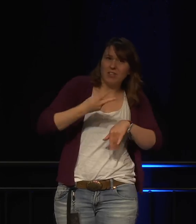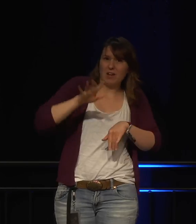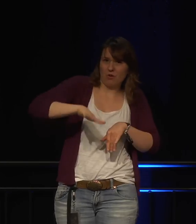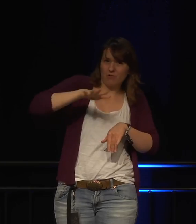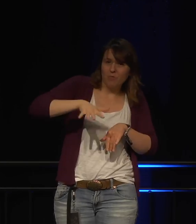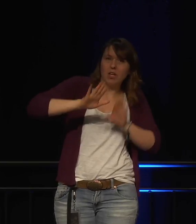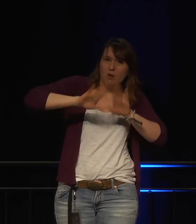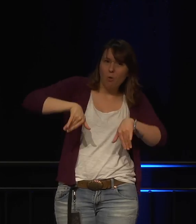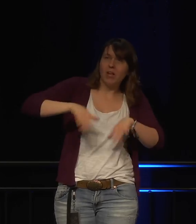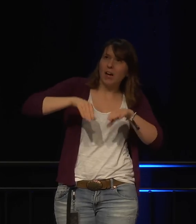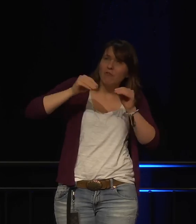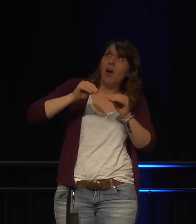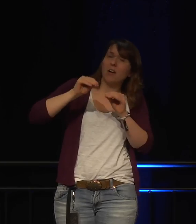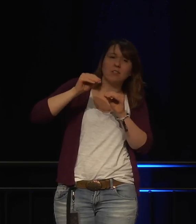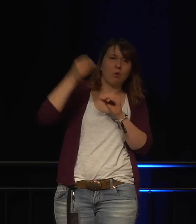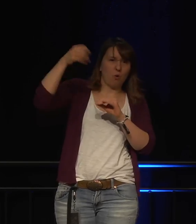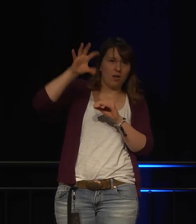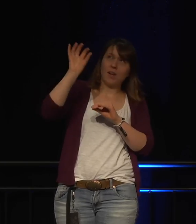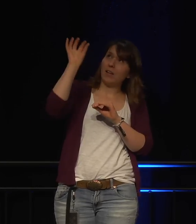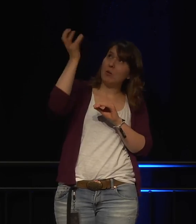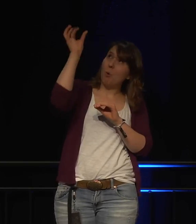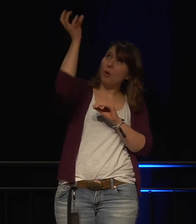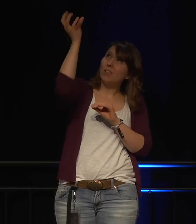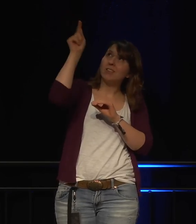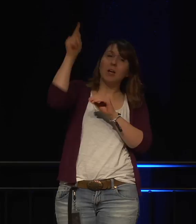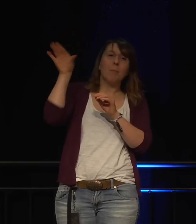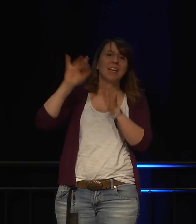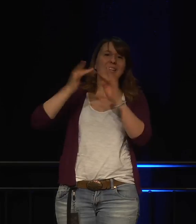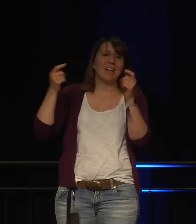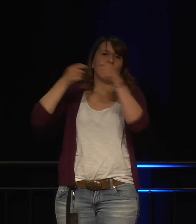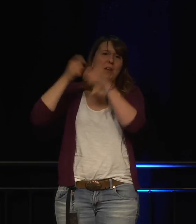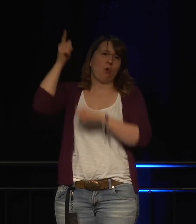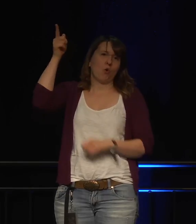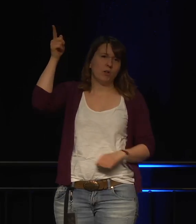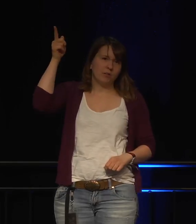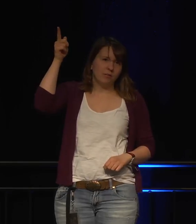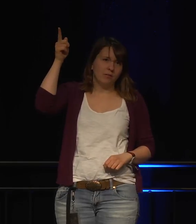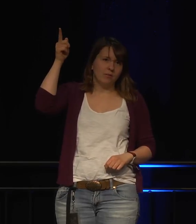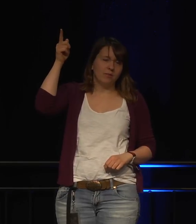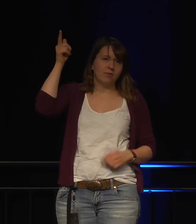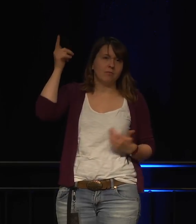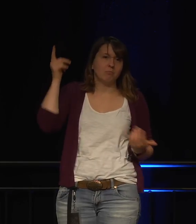comenzaron a conectarlas y cuando comenzaron a hacerlo,